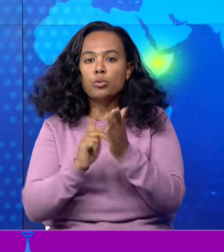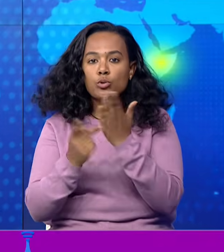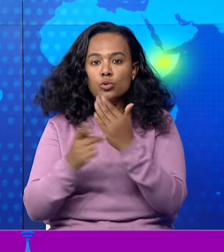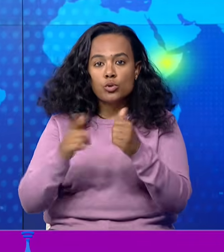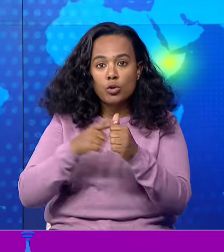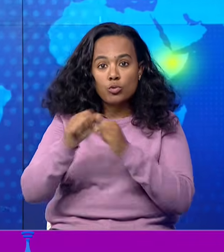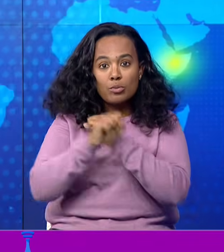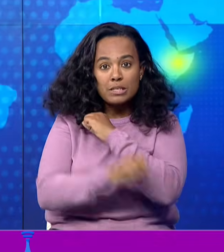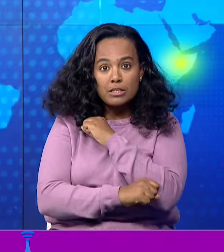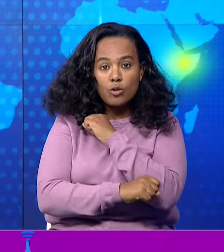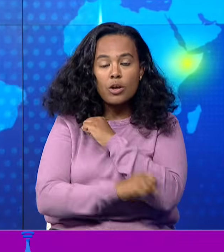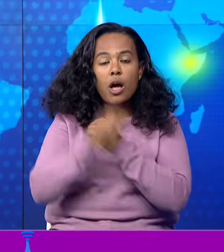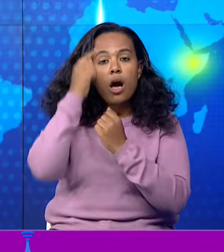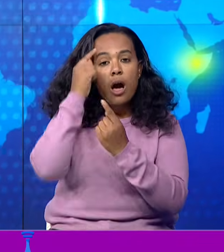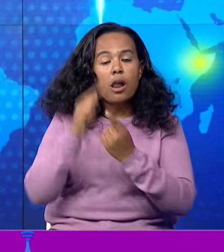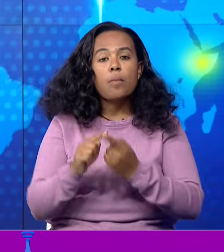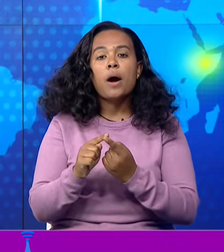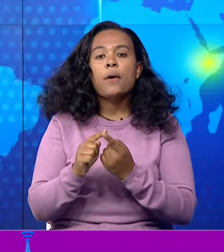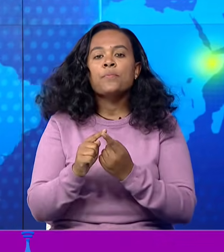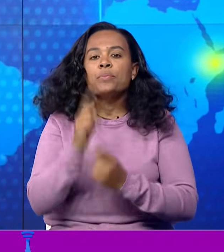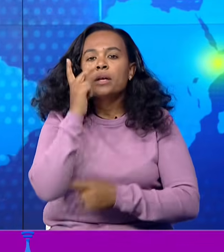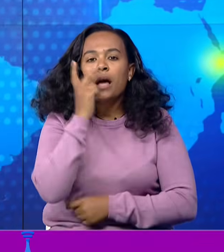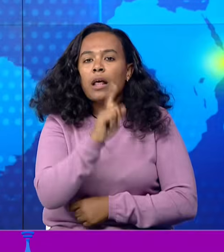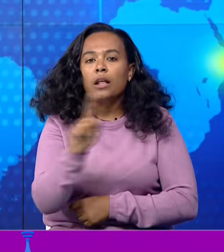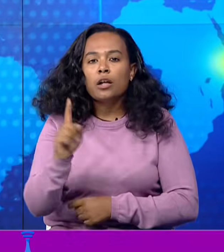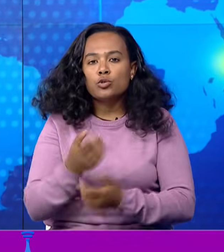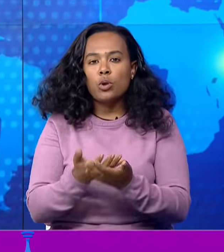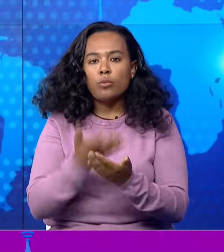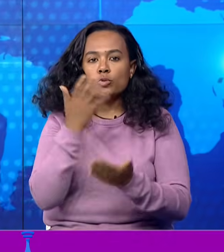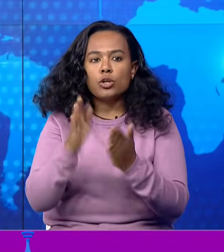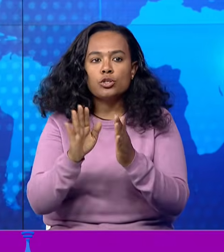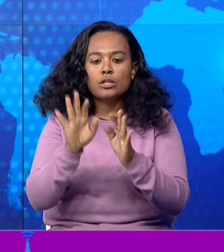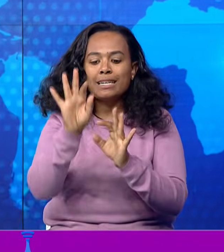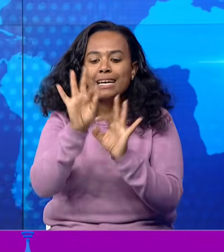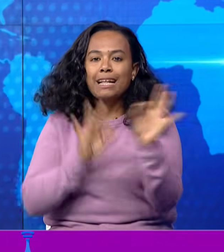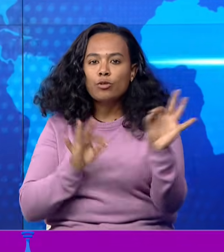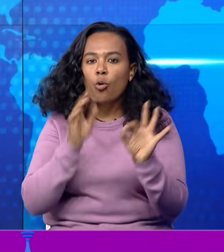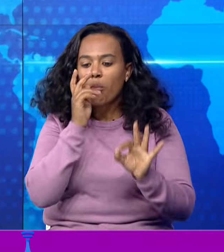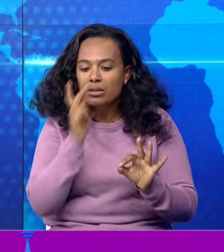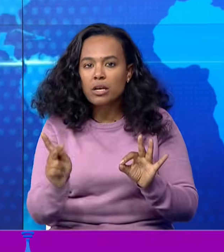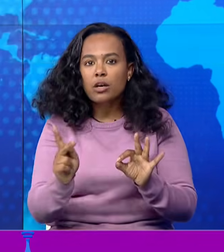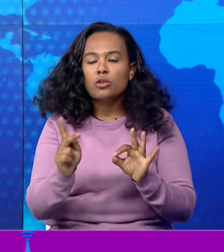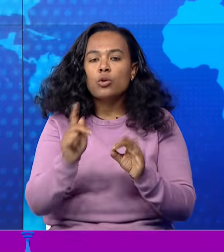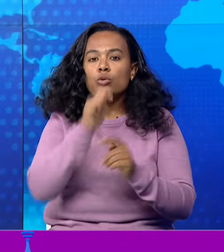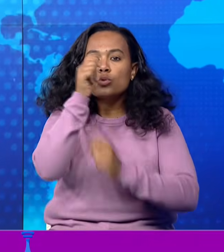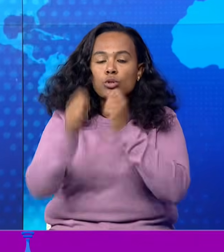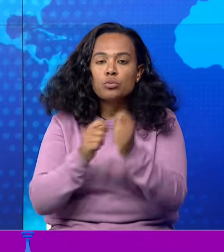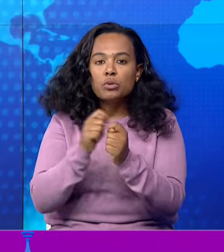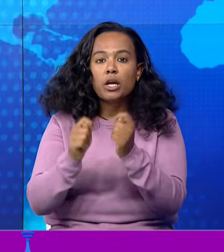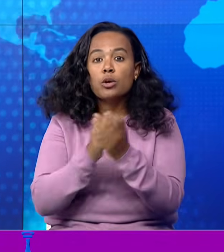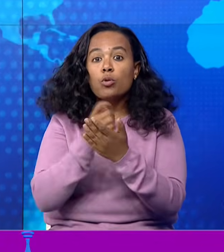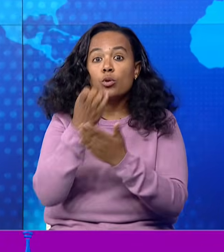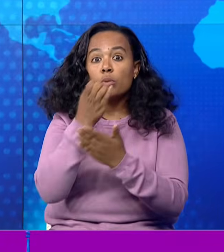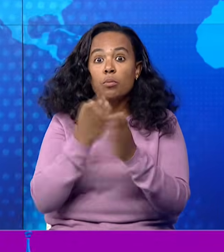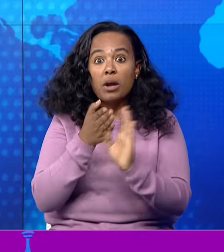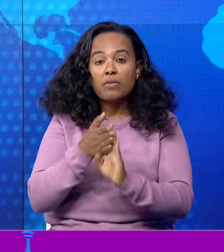መሰረታዊ ዓላማቸው ያላየናቸውን ሀብቶቻችን ገልጦ ማሳየት ነው። ቱሪዝም ከኢኮኖሚ አቅም ባሻገር